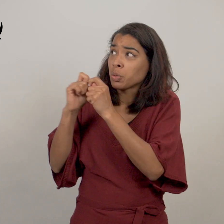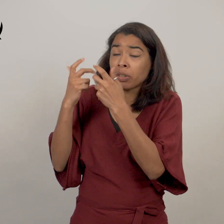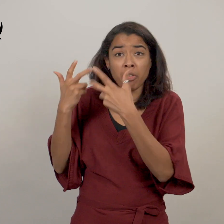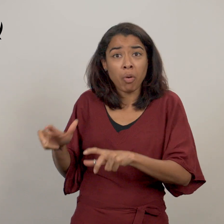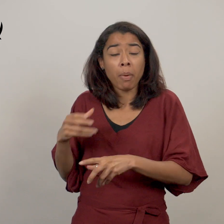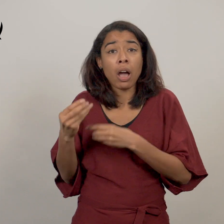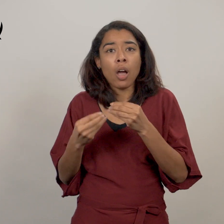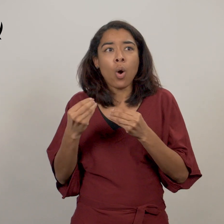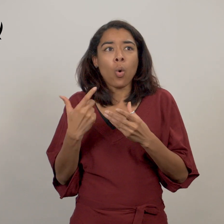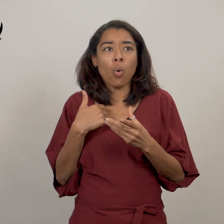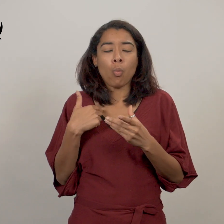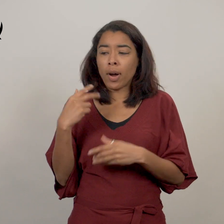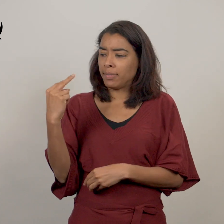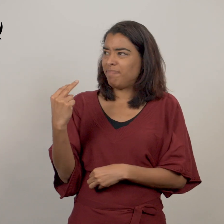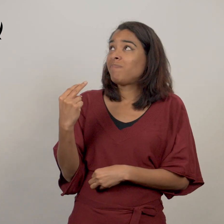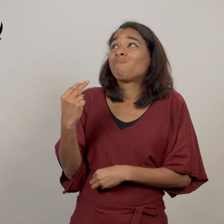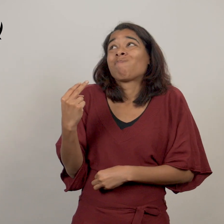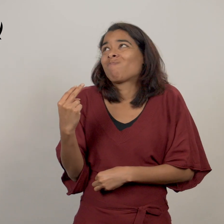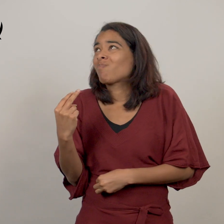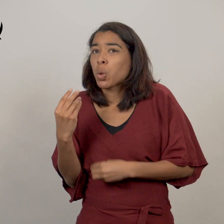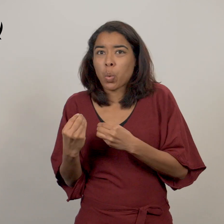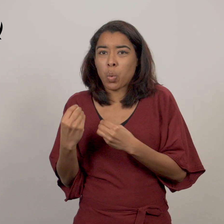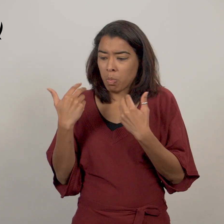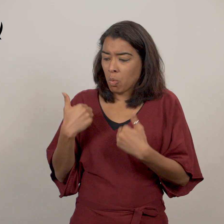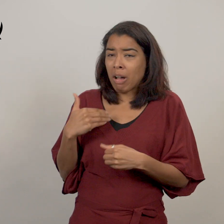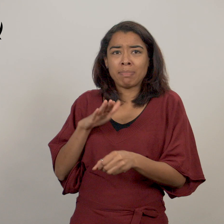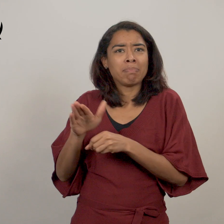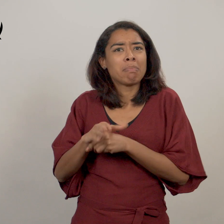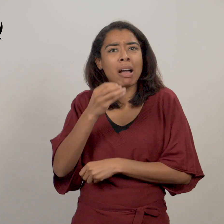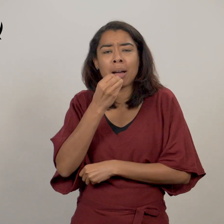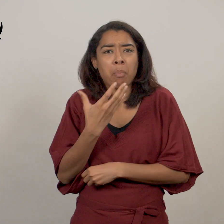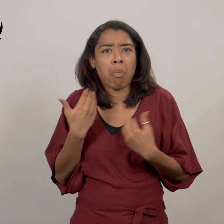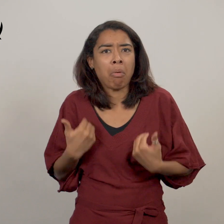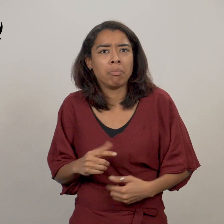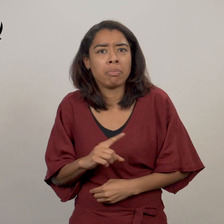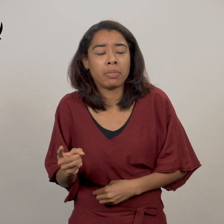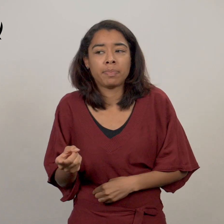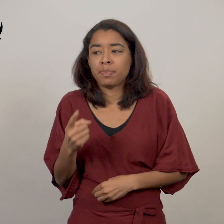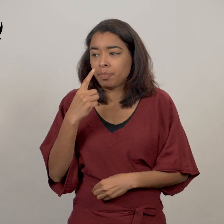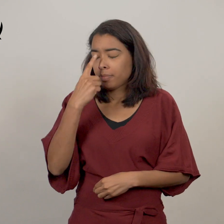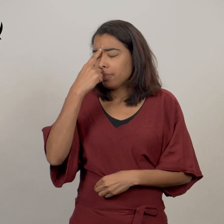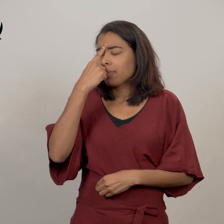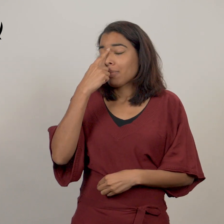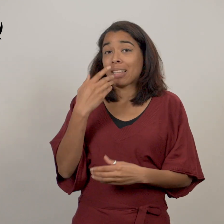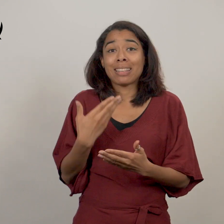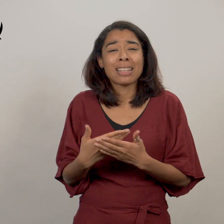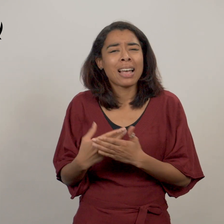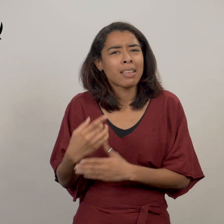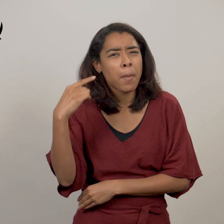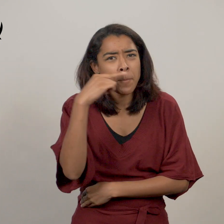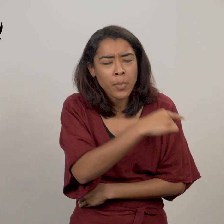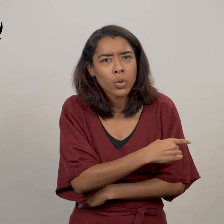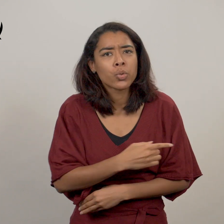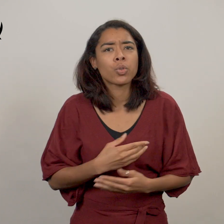parler, que je n'étais pas à la hauteur pour qu'il me parle ou que je n'étais pas assez bien. Et j'ai réalisé récemment que c'était un mensonge qui était dans mes